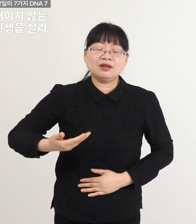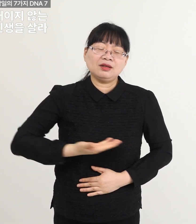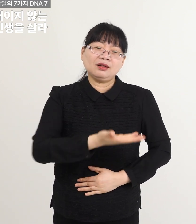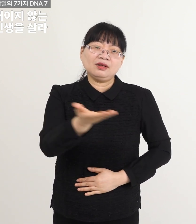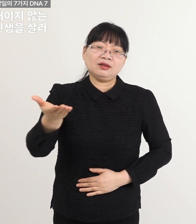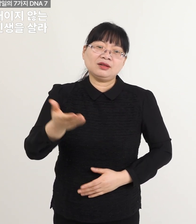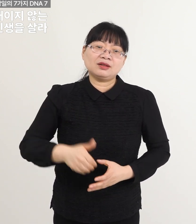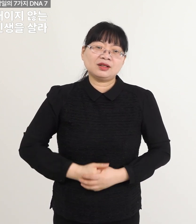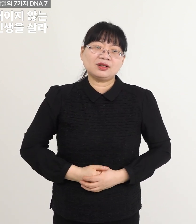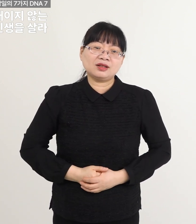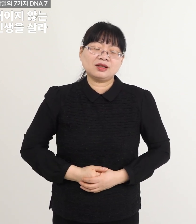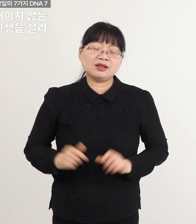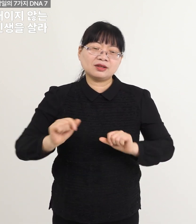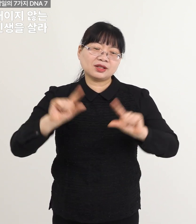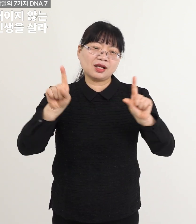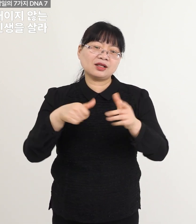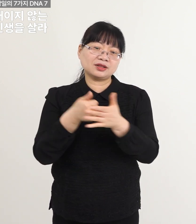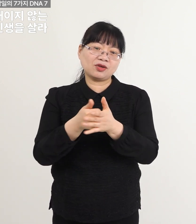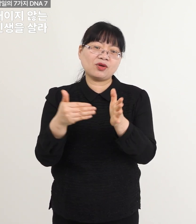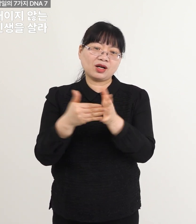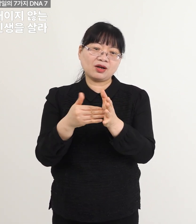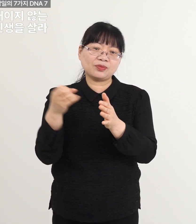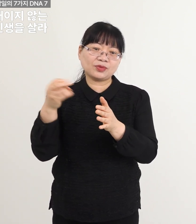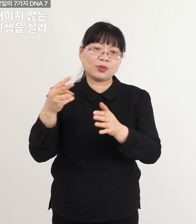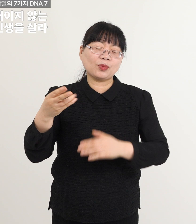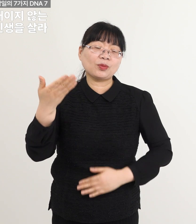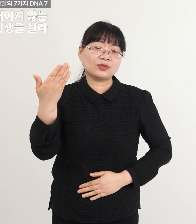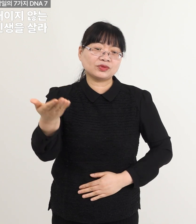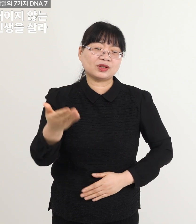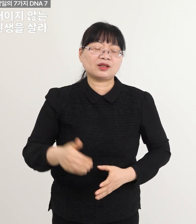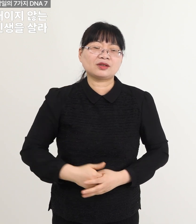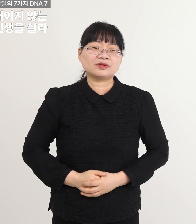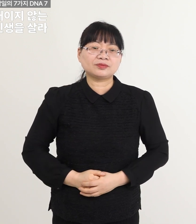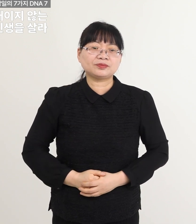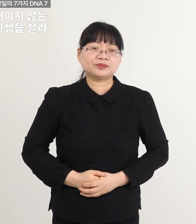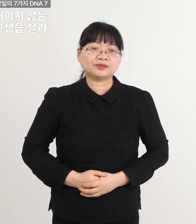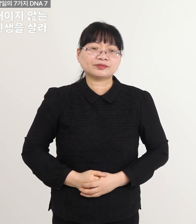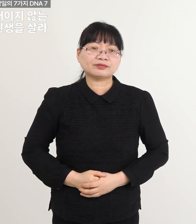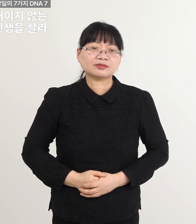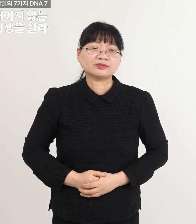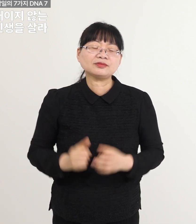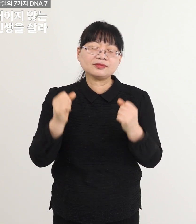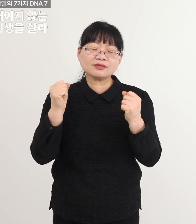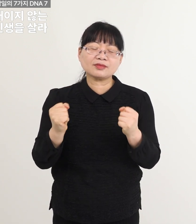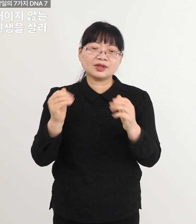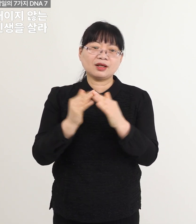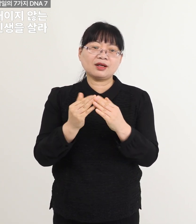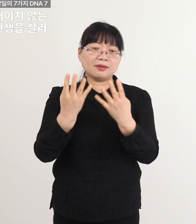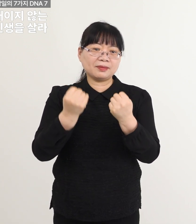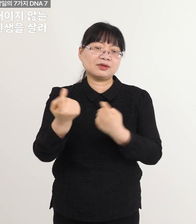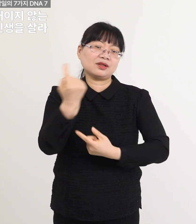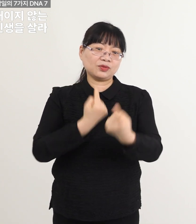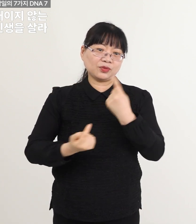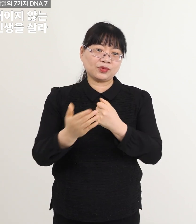그들이 날짜를 정하고 그가 유숙하는 집에 많이